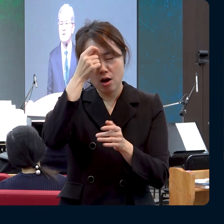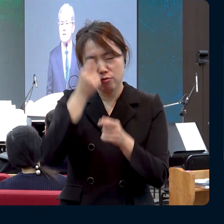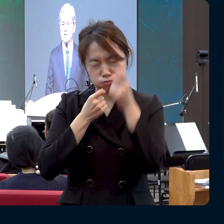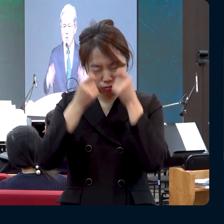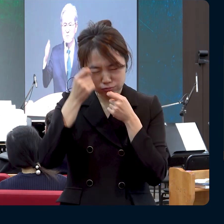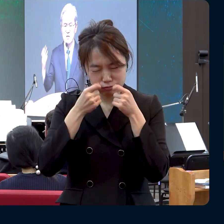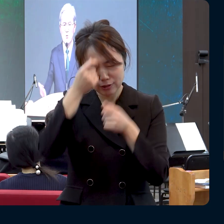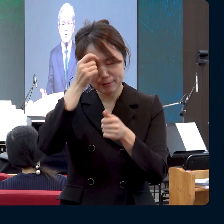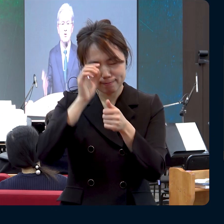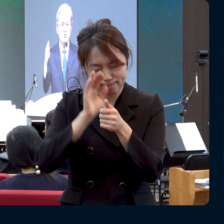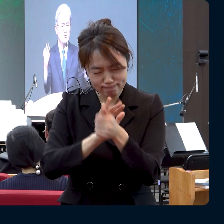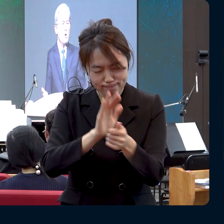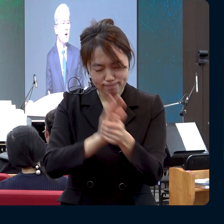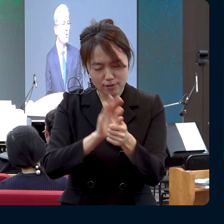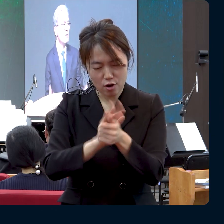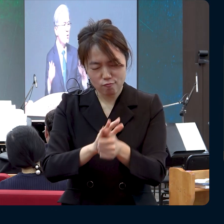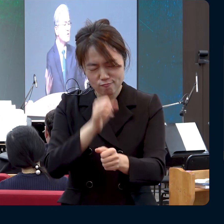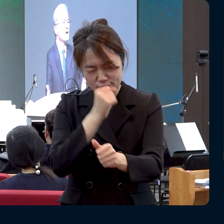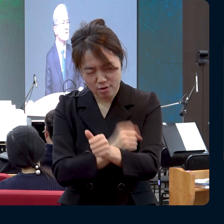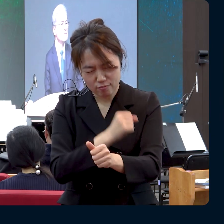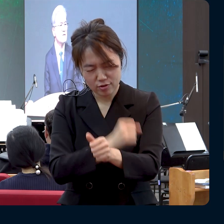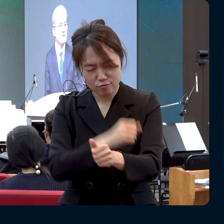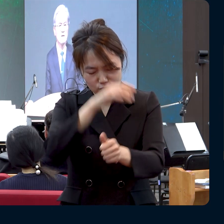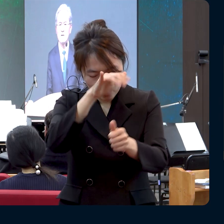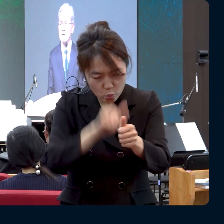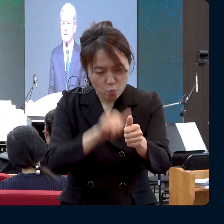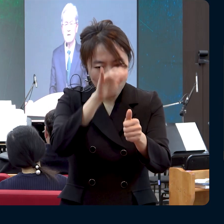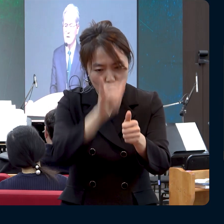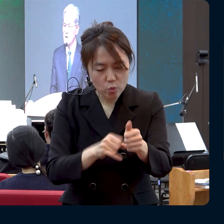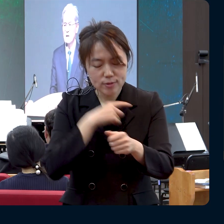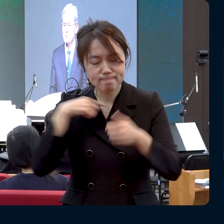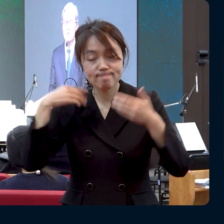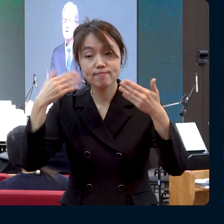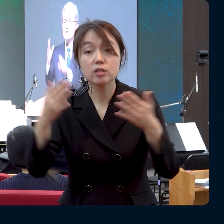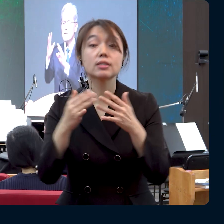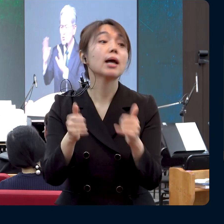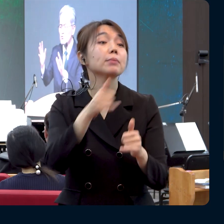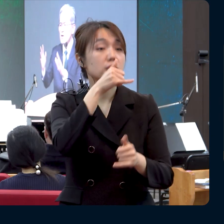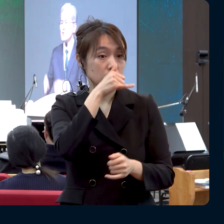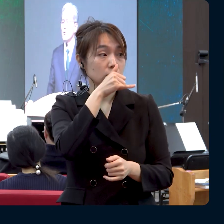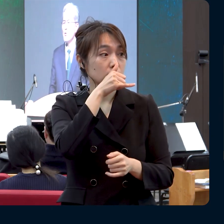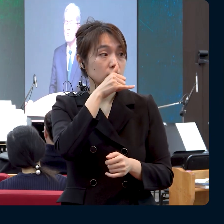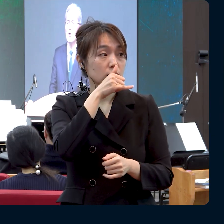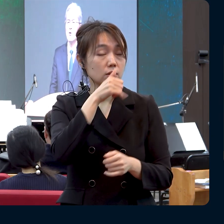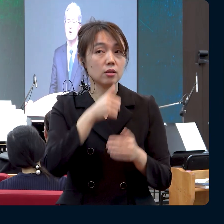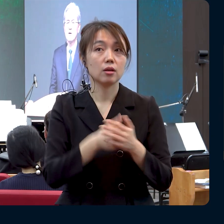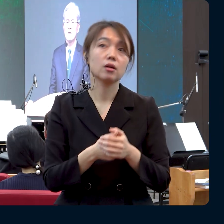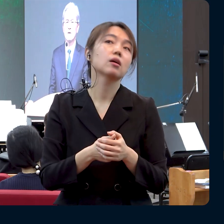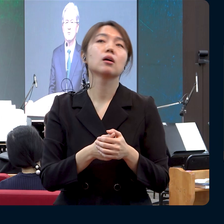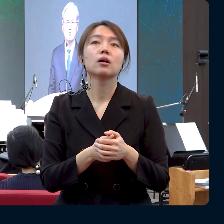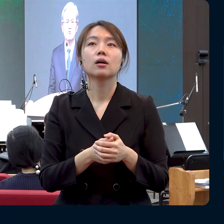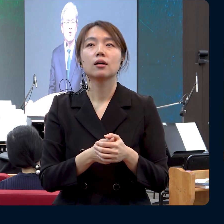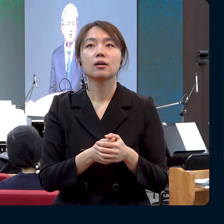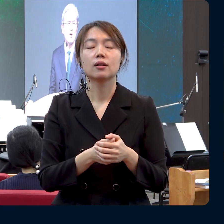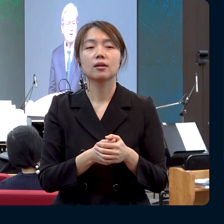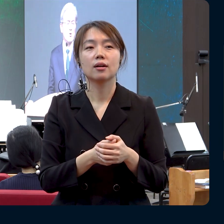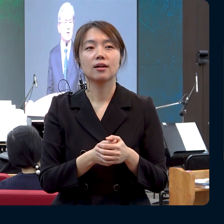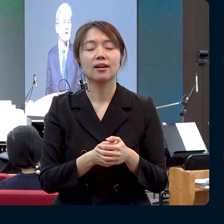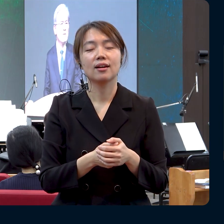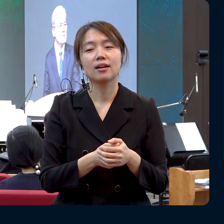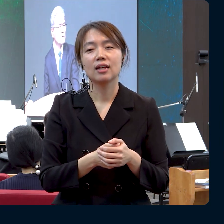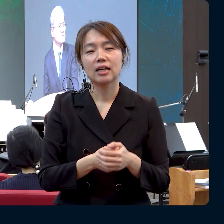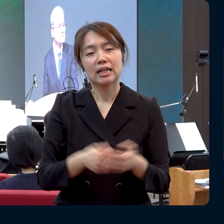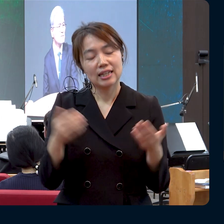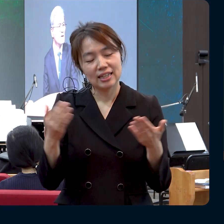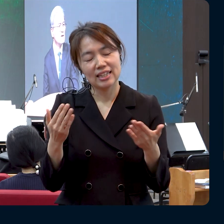기도하고 섬기고 수고하고 봉사하는 사람이 있어요. 예, 물론 일순간적으로 욕도 먹기도 하죠.